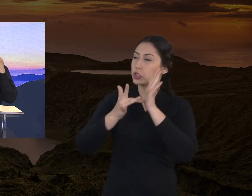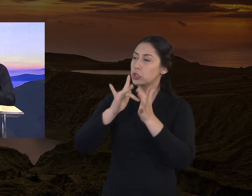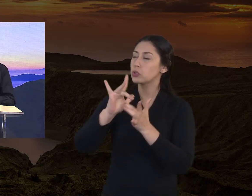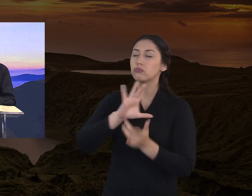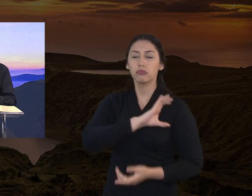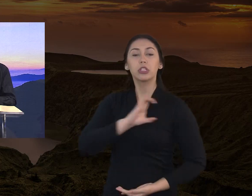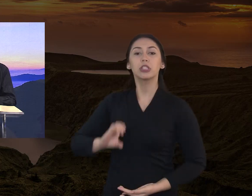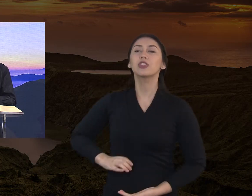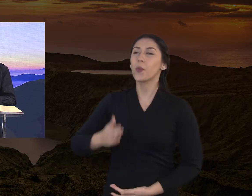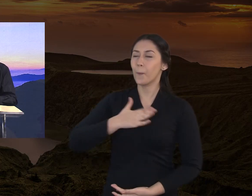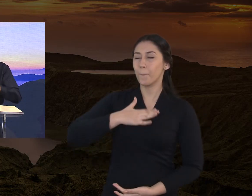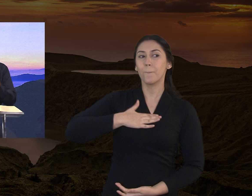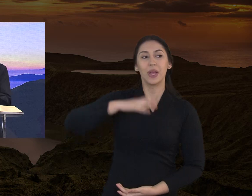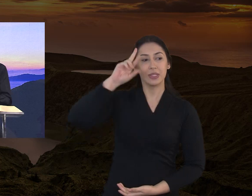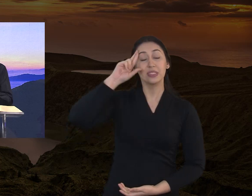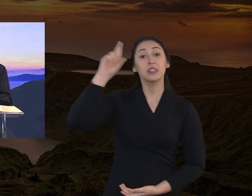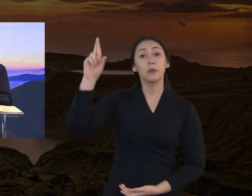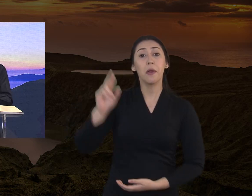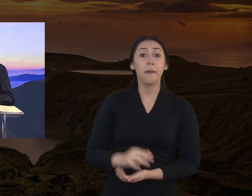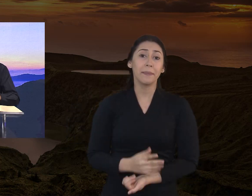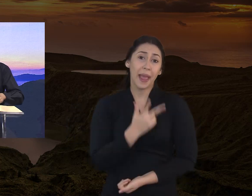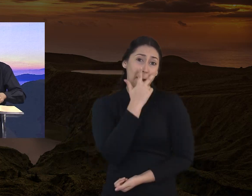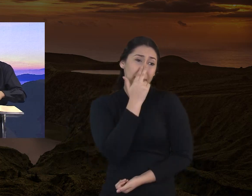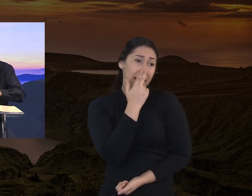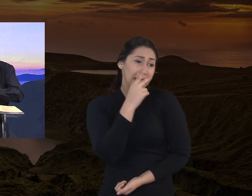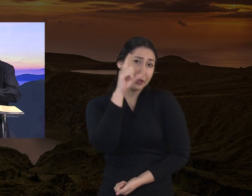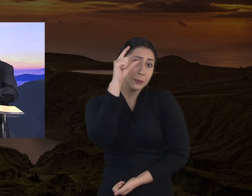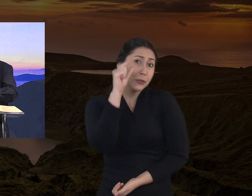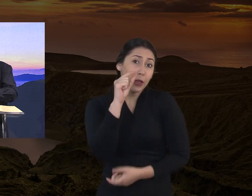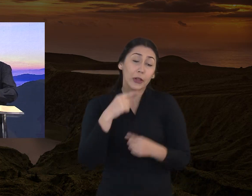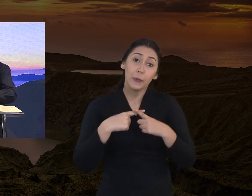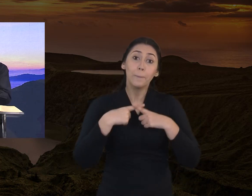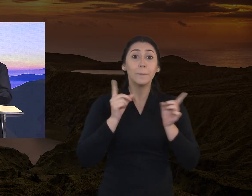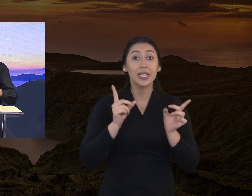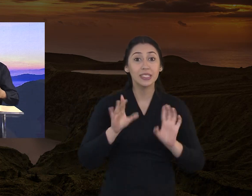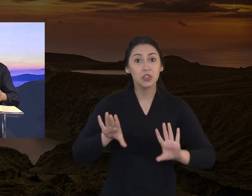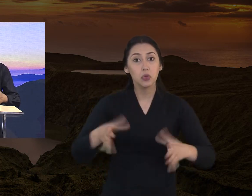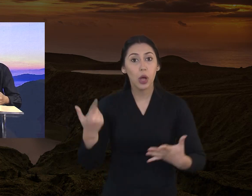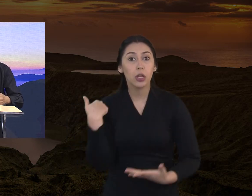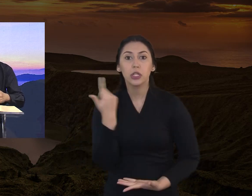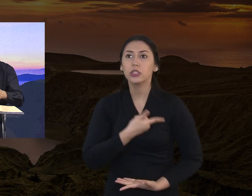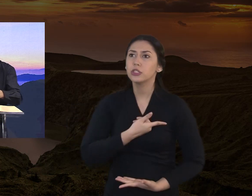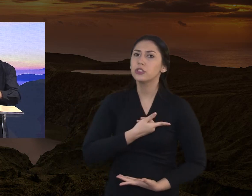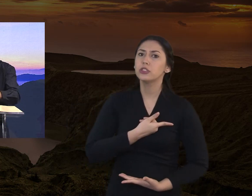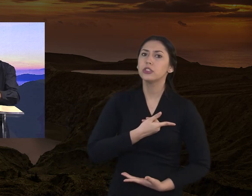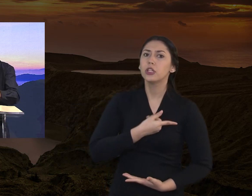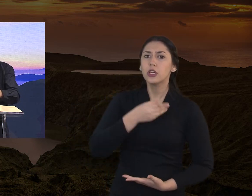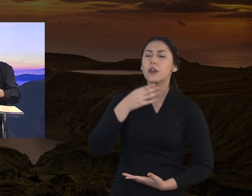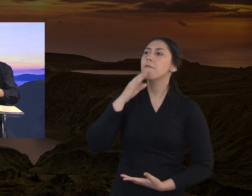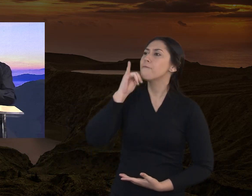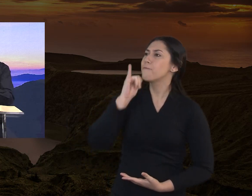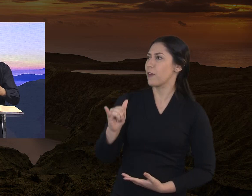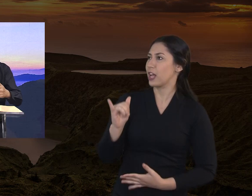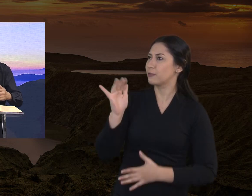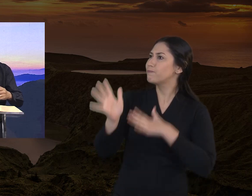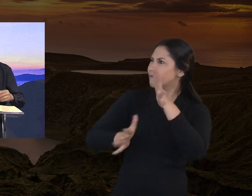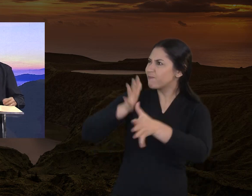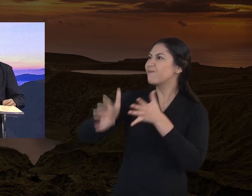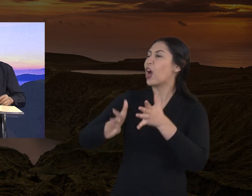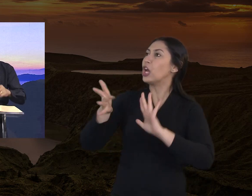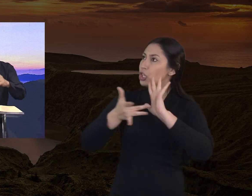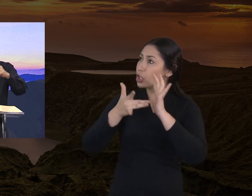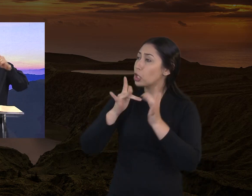nosso Senhor. Parece uma coisa pequena, mas isso nos reconecta com Deus, isso nos reconecta com